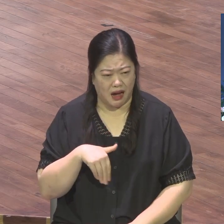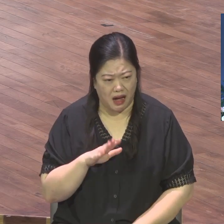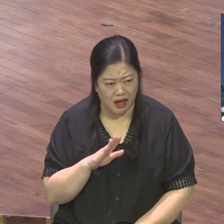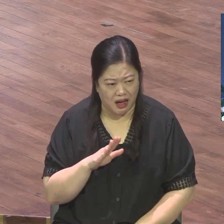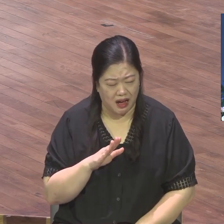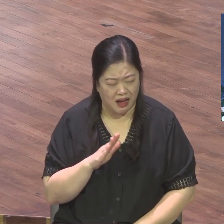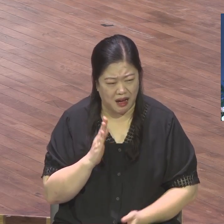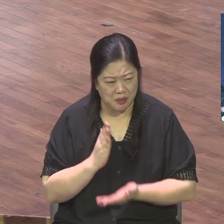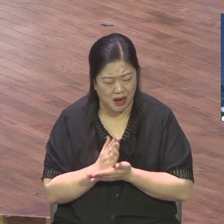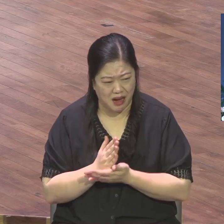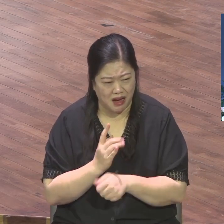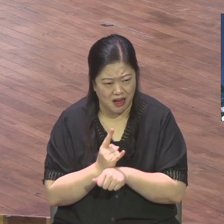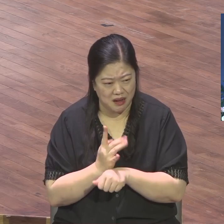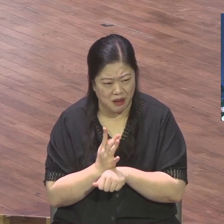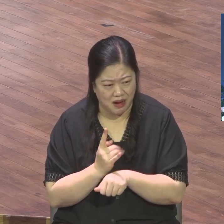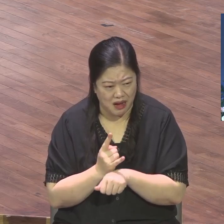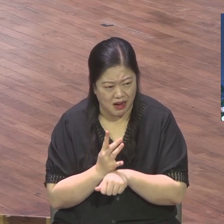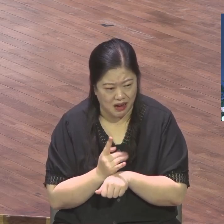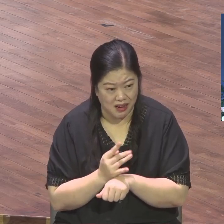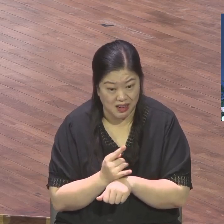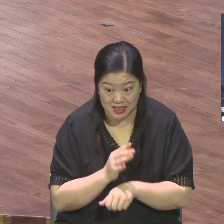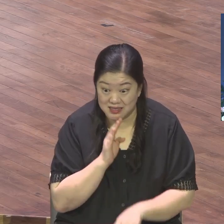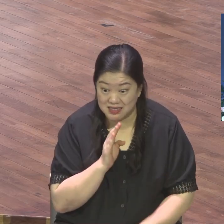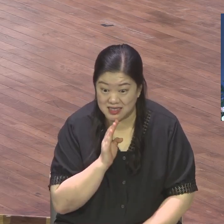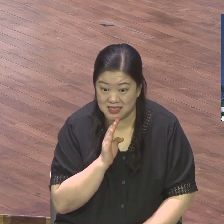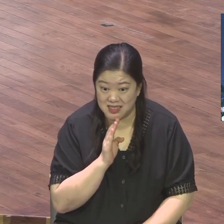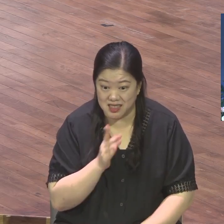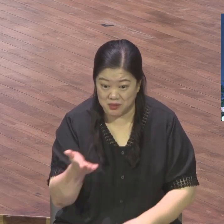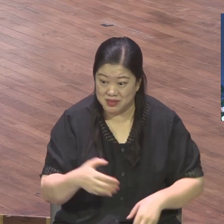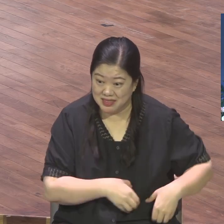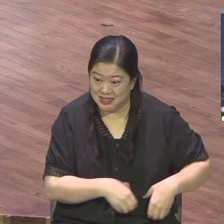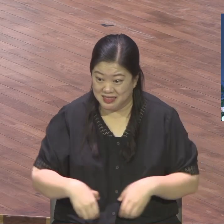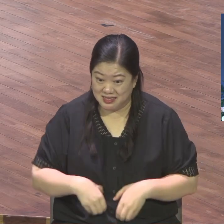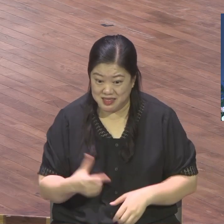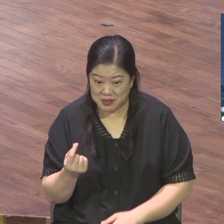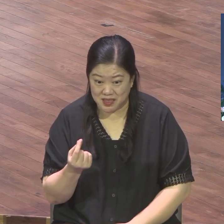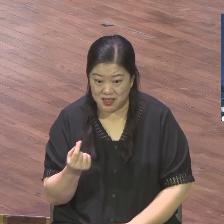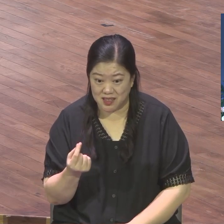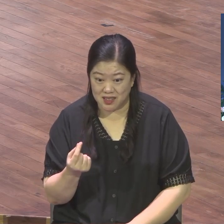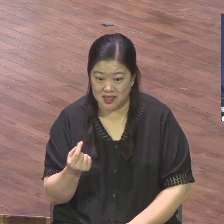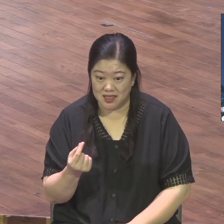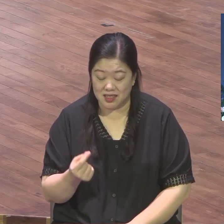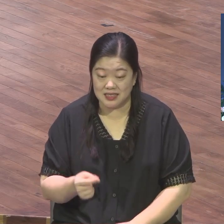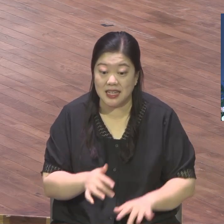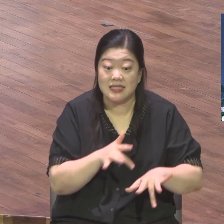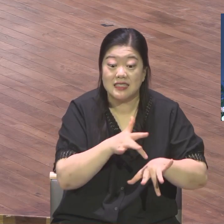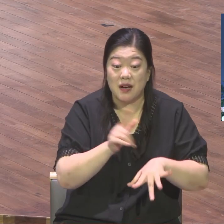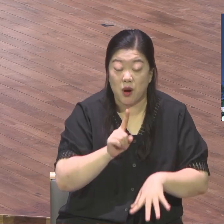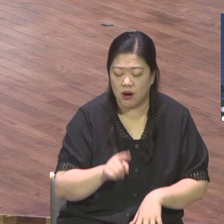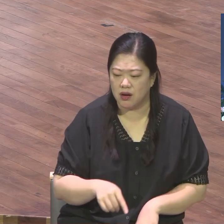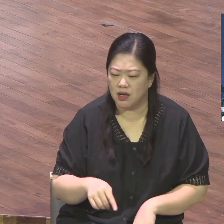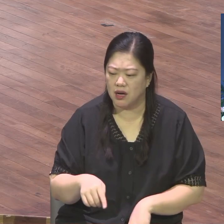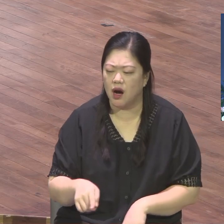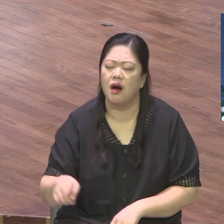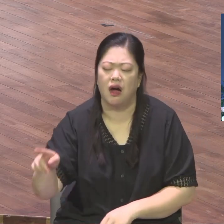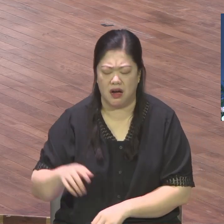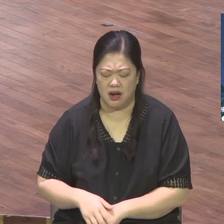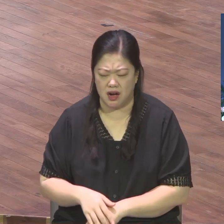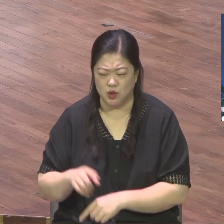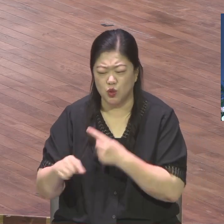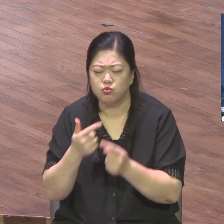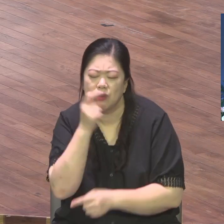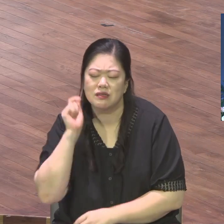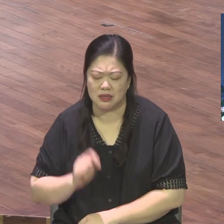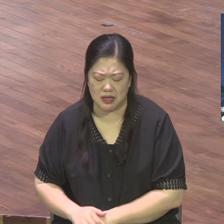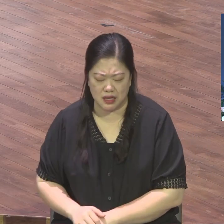그런데 그것은요 사단이 여러분 생각 속에 뿌리는 가라지예요. 네 주제에 네 일만 제가 많은데 얼마나 네가